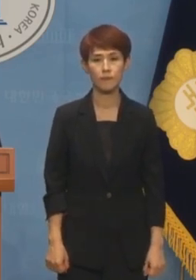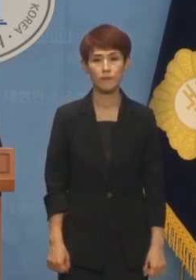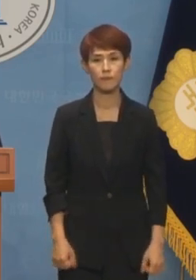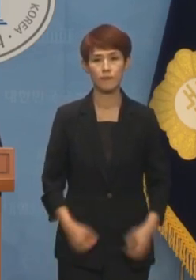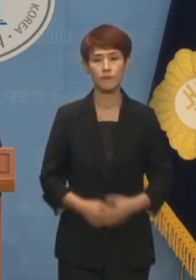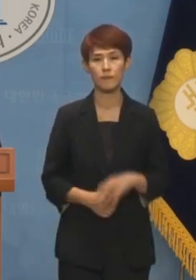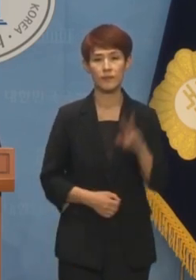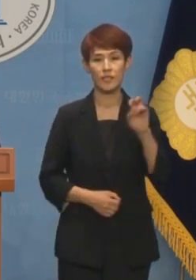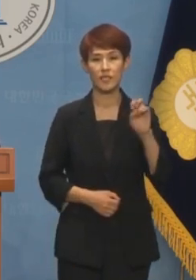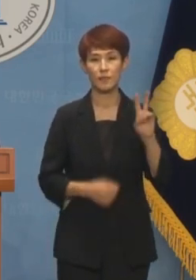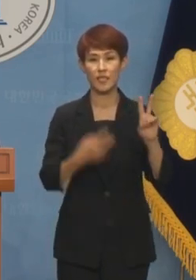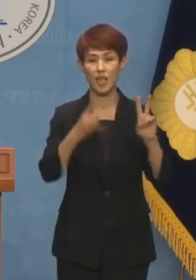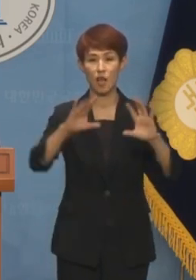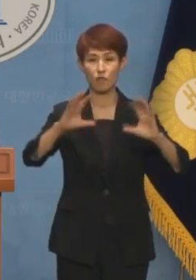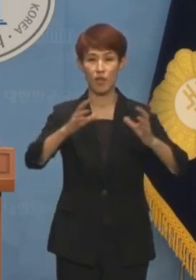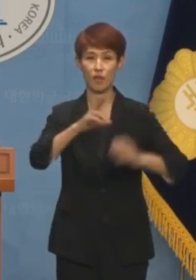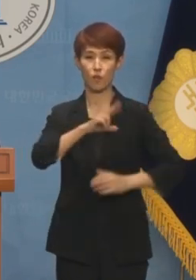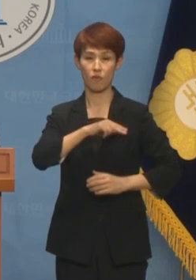제22대 국회의원